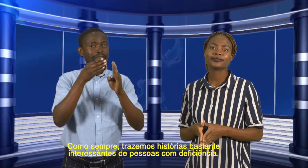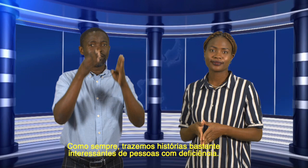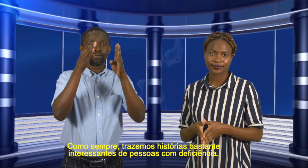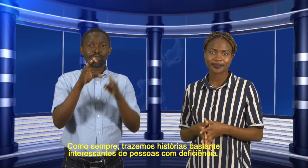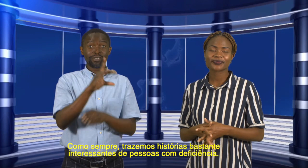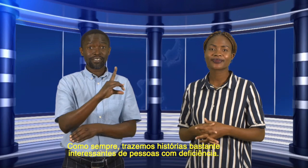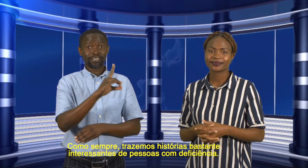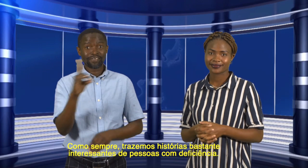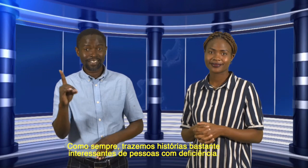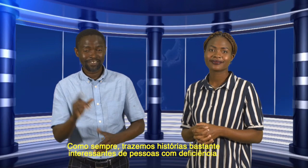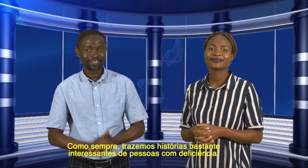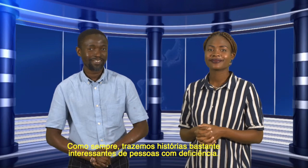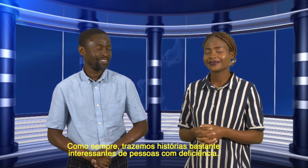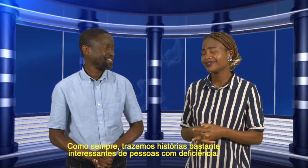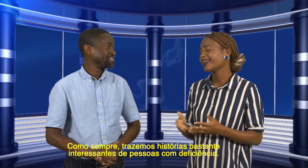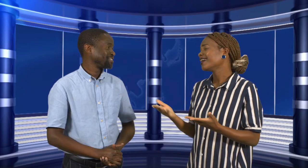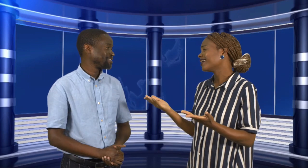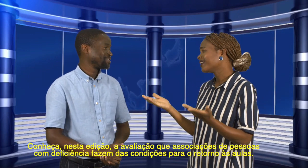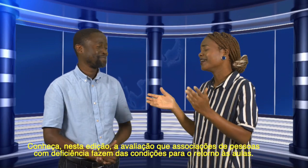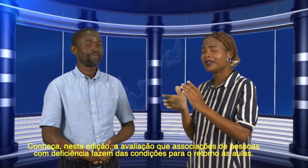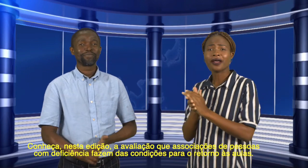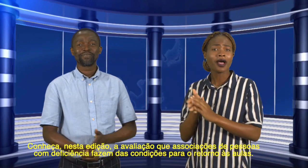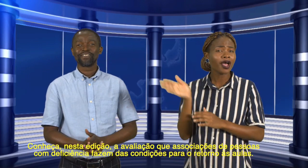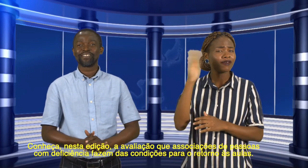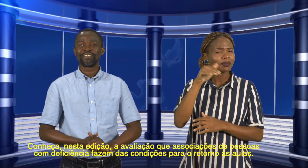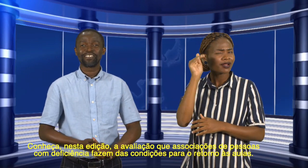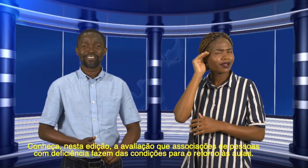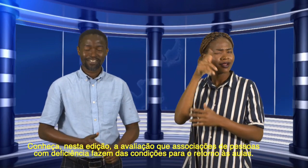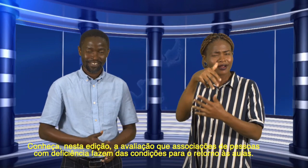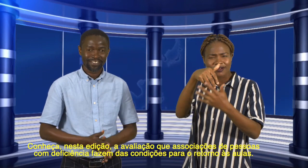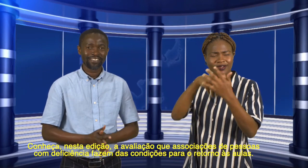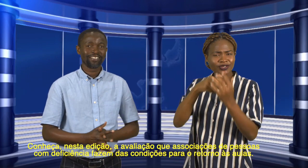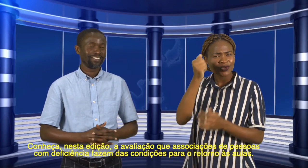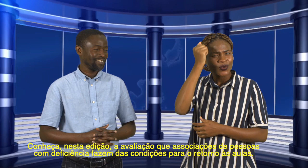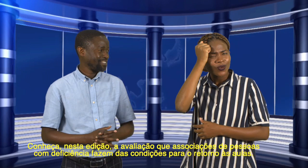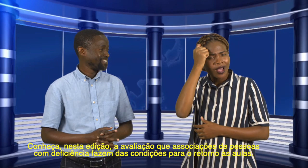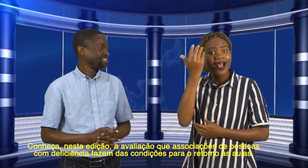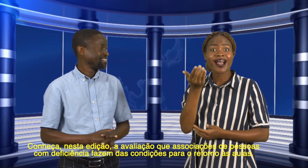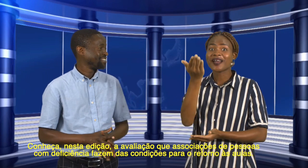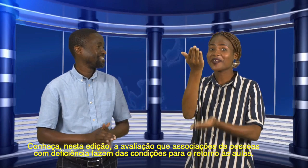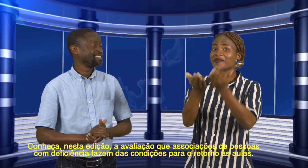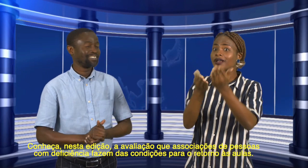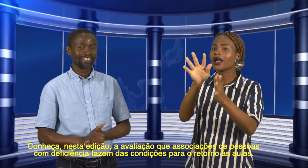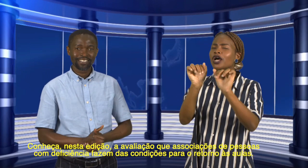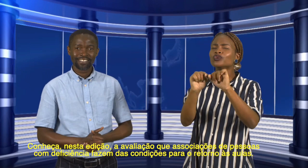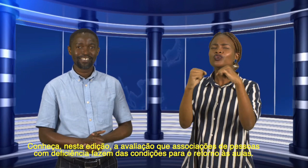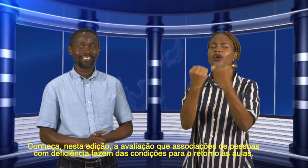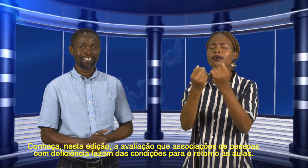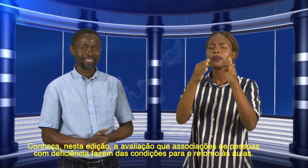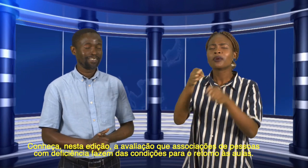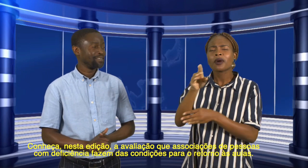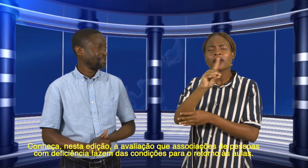interessantes de pessoas com deficiência. Conheça nesta semana a avaliação que associações de pessoas com deficiência